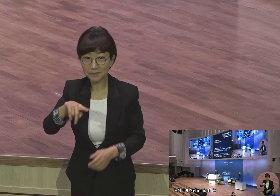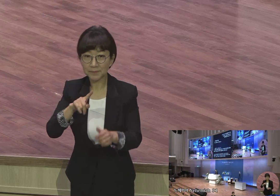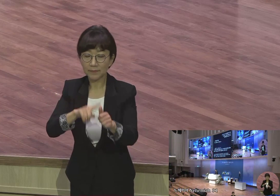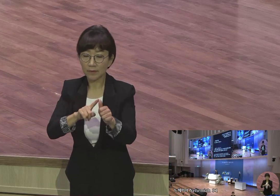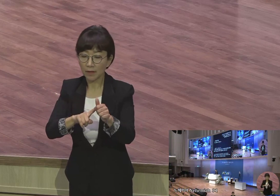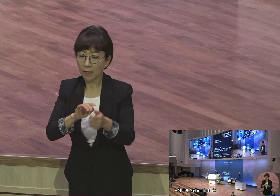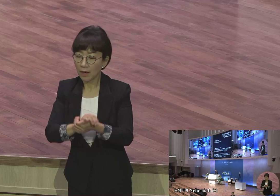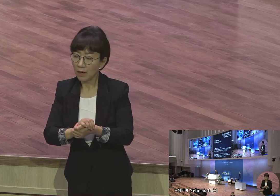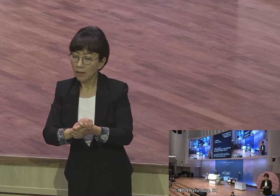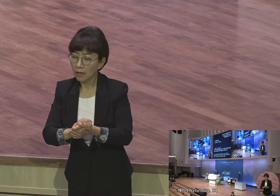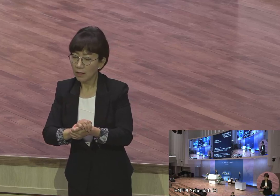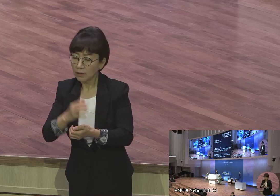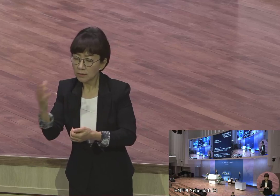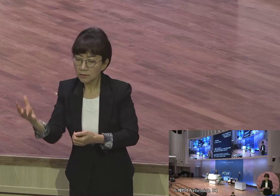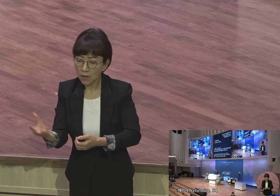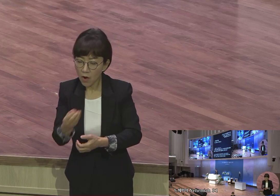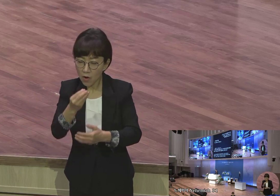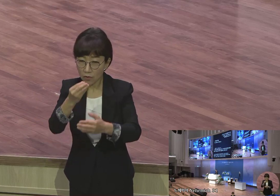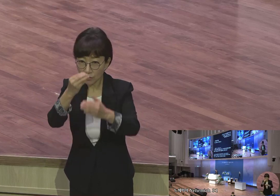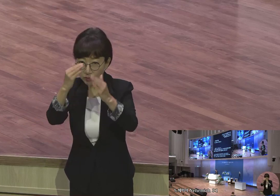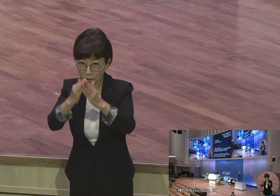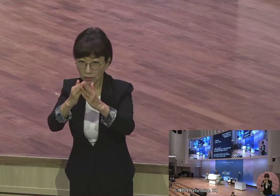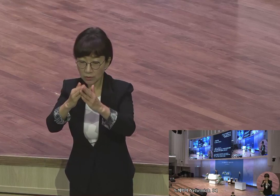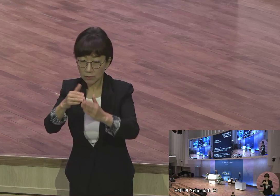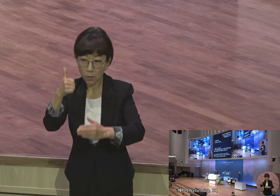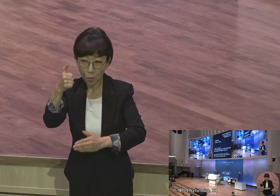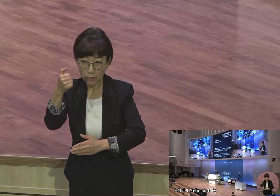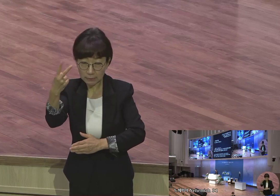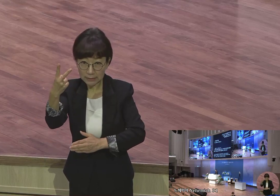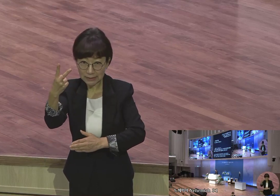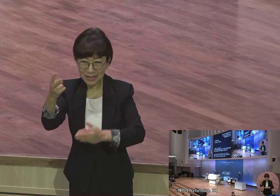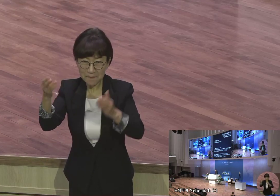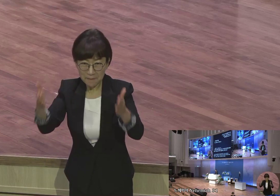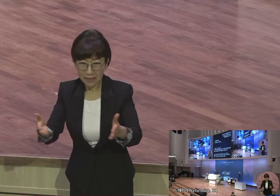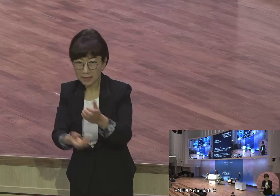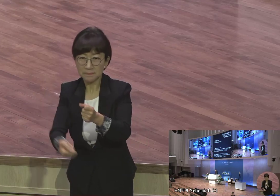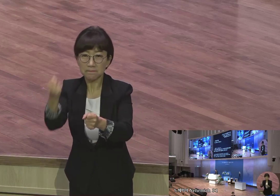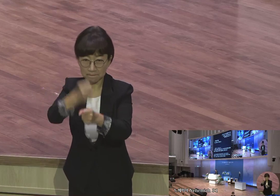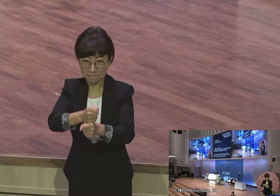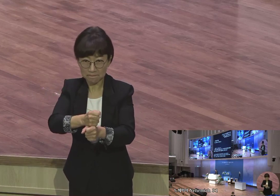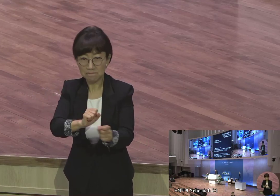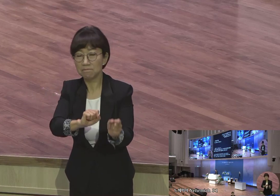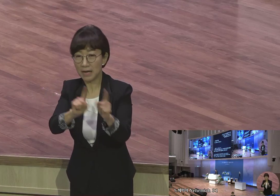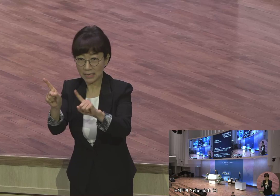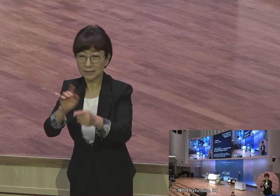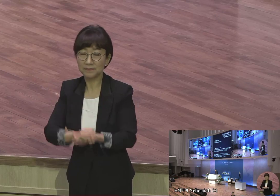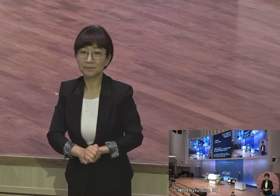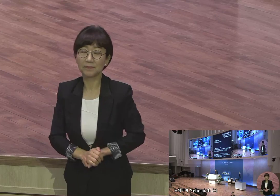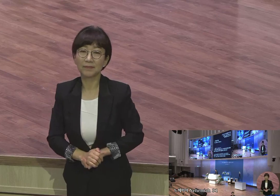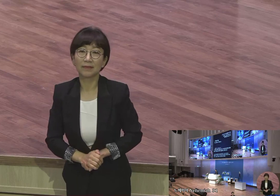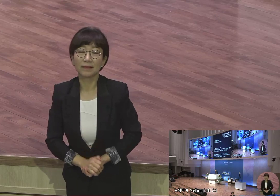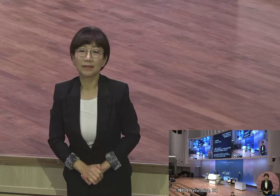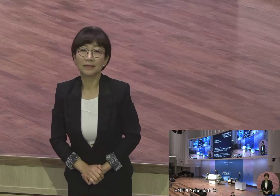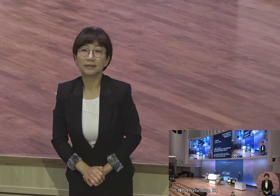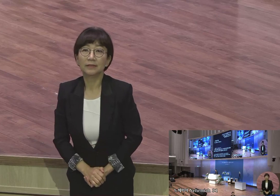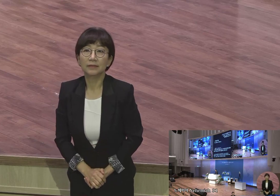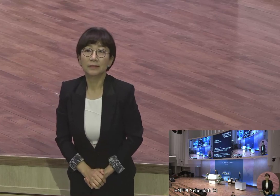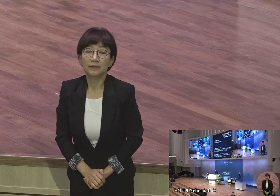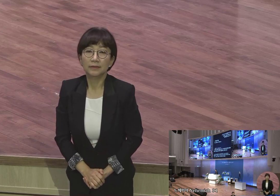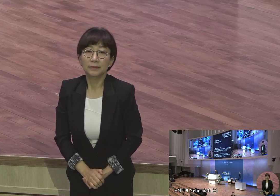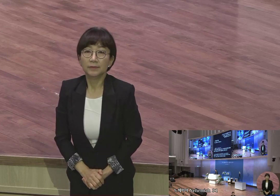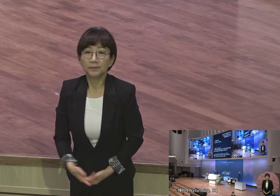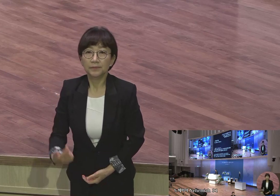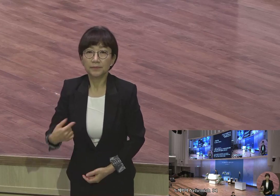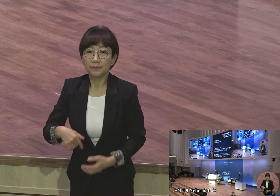성벽을 52일 만에 건축합니다. 느헤미야 3장 1절을 보겠습니다. 그때 대제사장 엘리아십이 그의